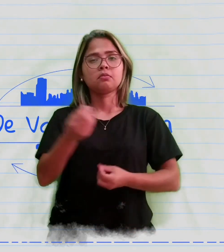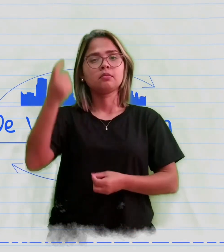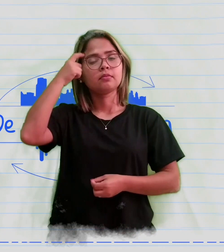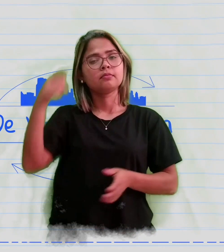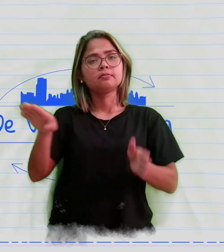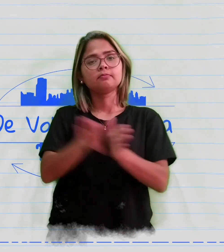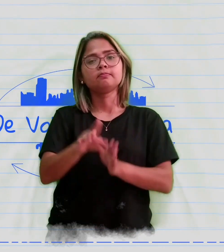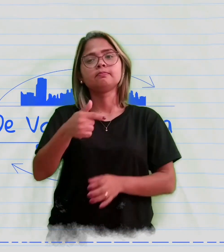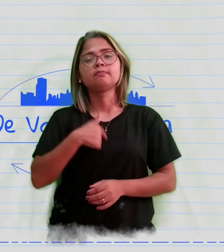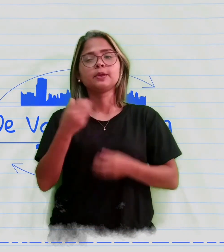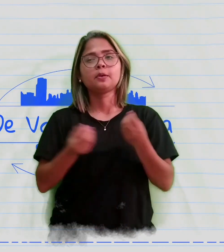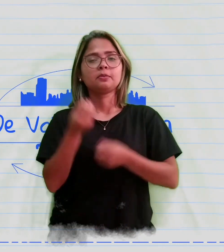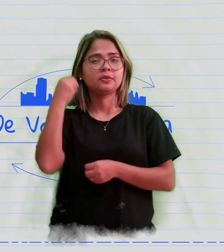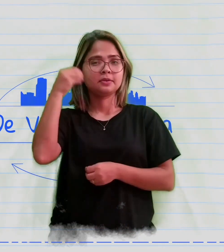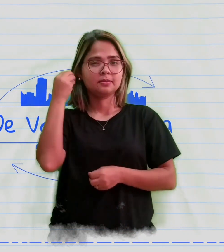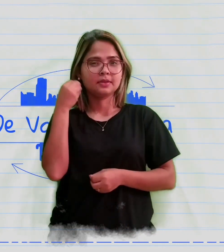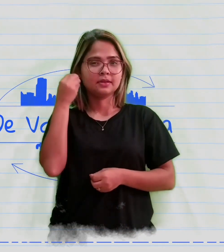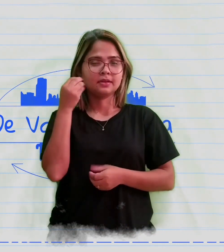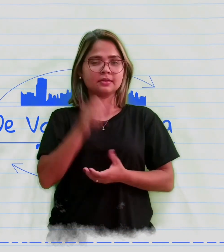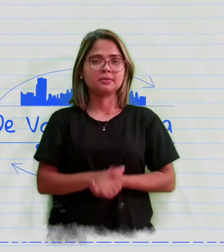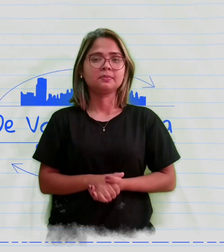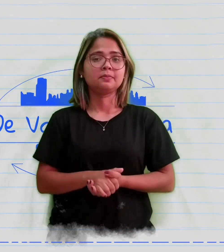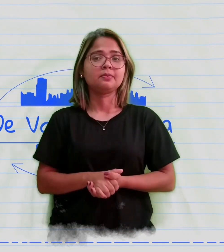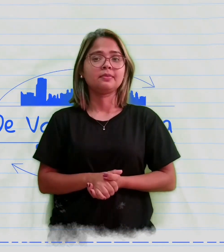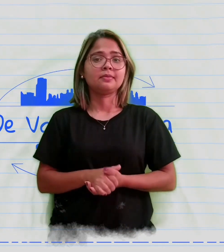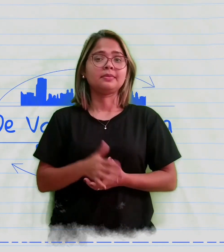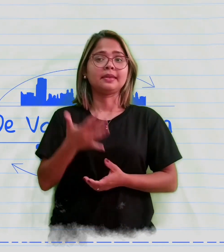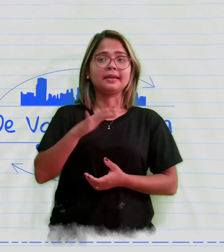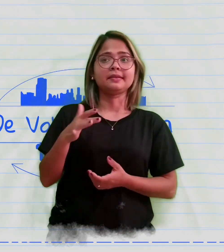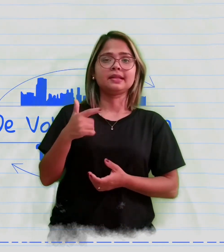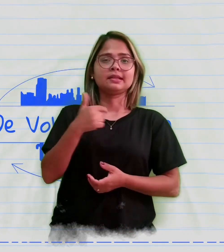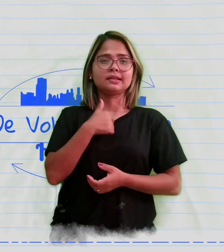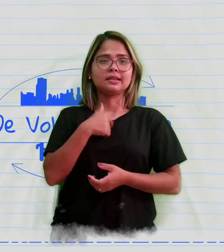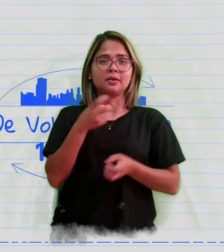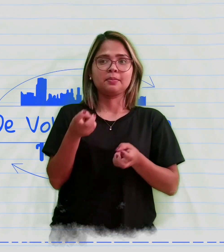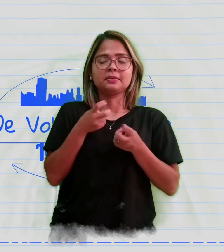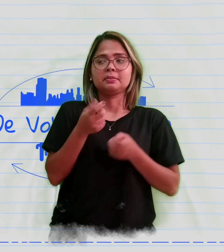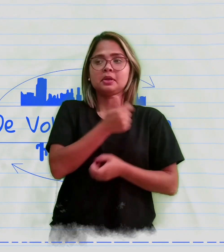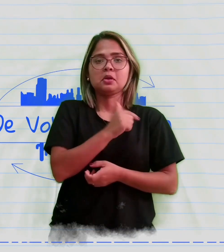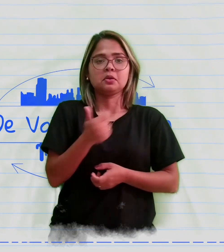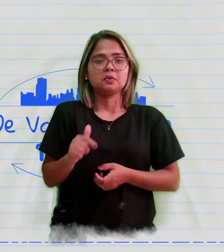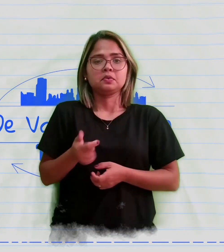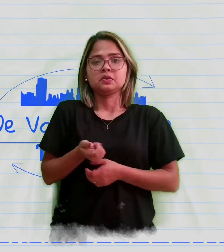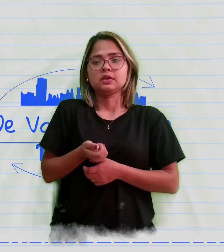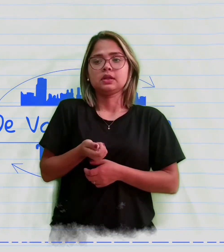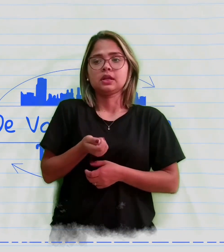mim e como foi a experiência, foi assim, de repente me vi sem recurso nenhum. Na época não tinha placa de áudio, não